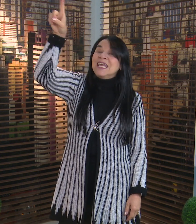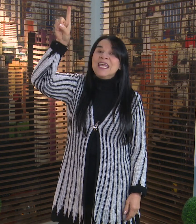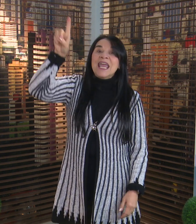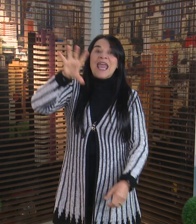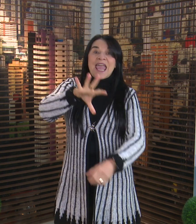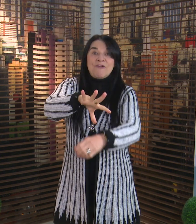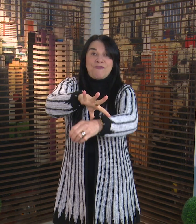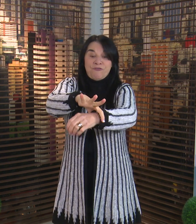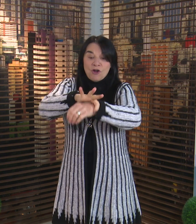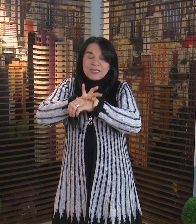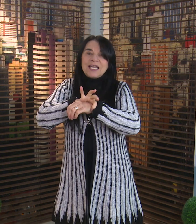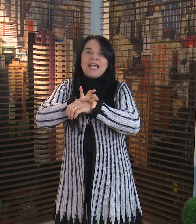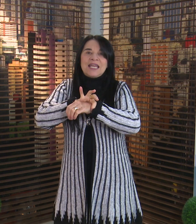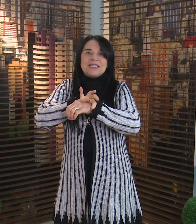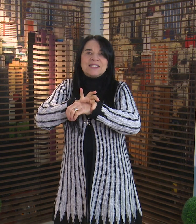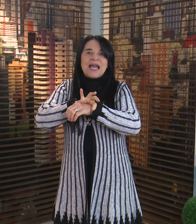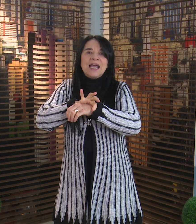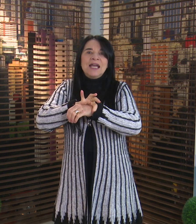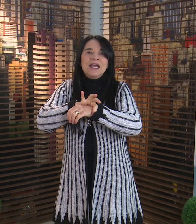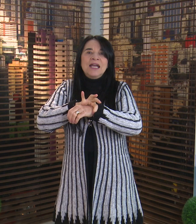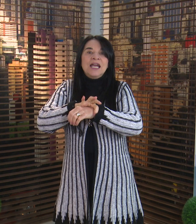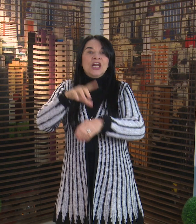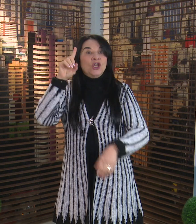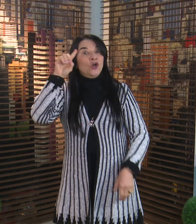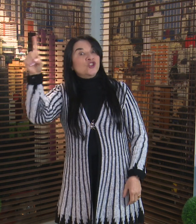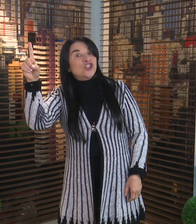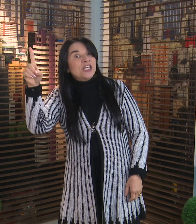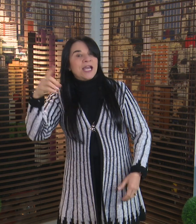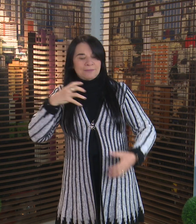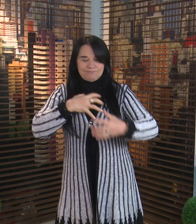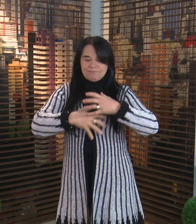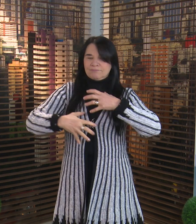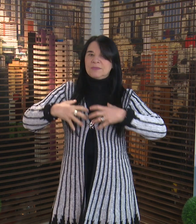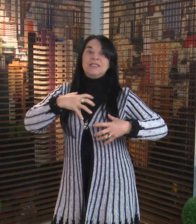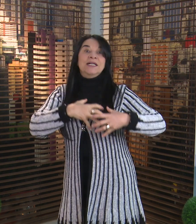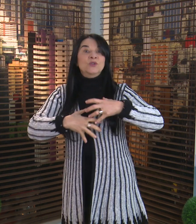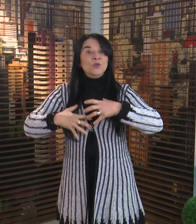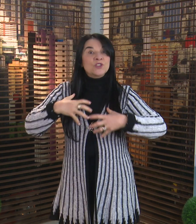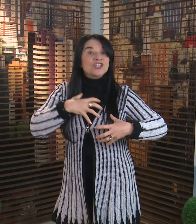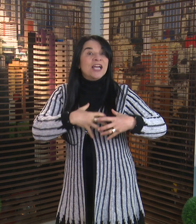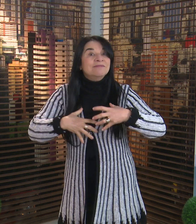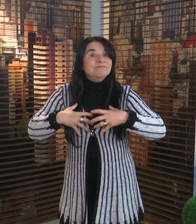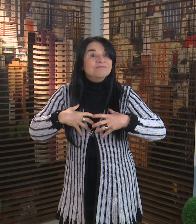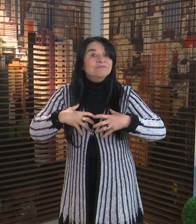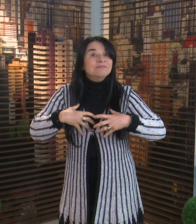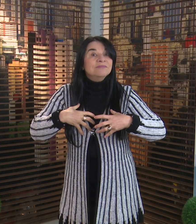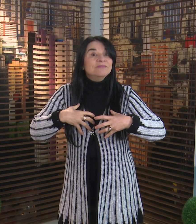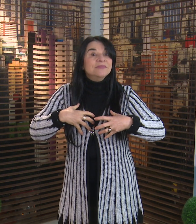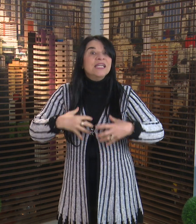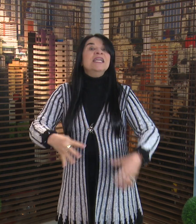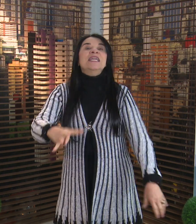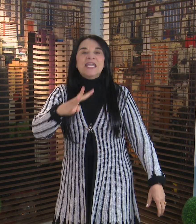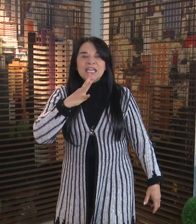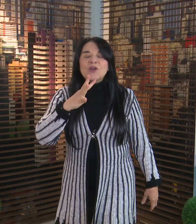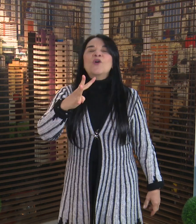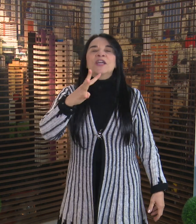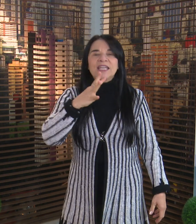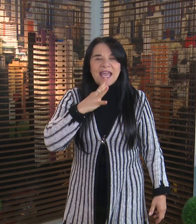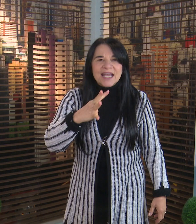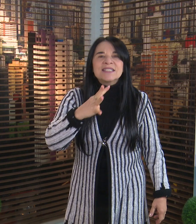ele é fortaleza no dia da angústia e